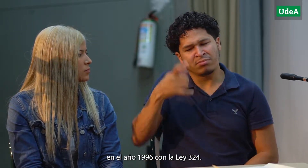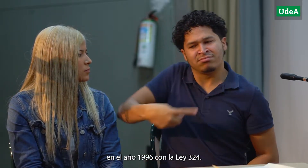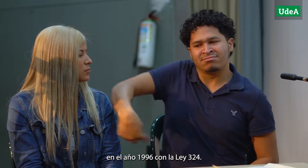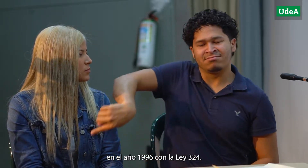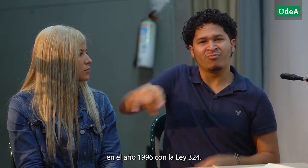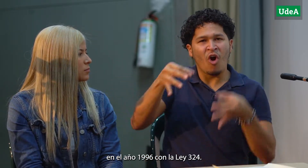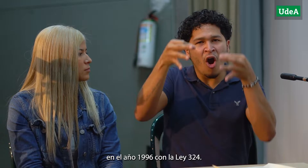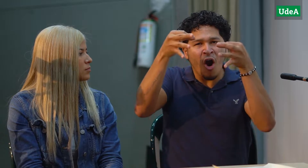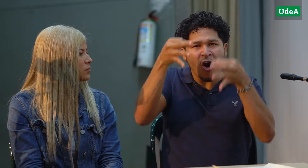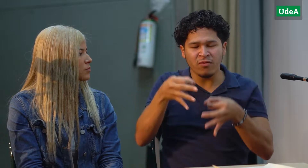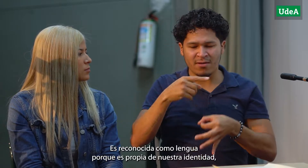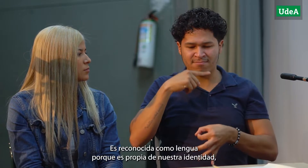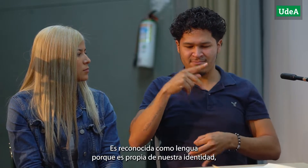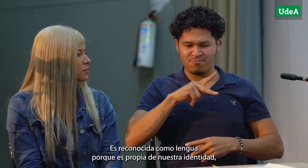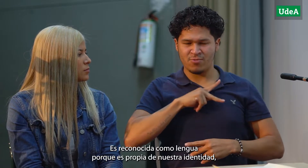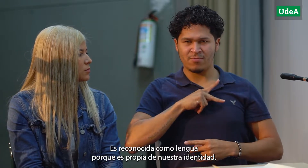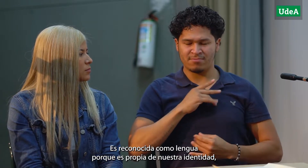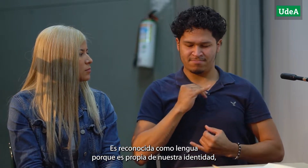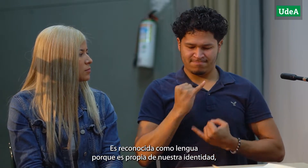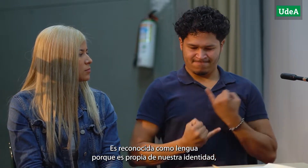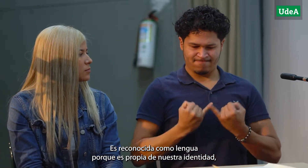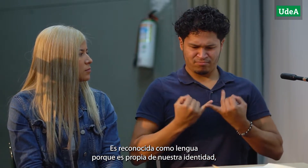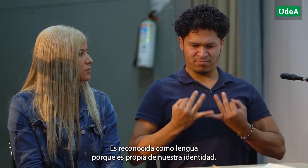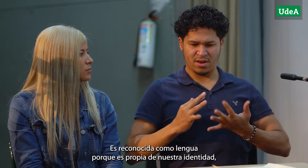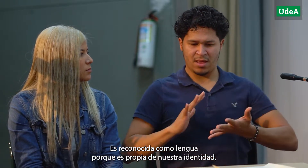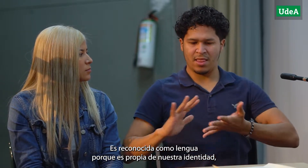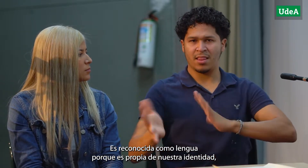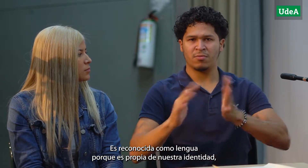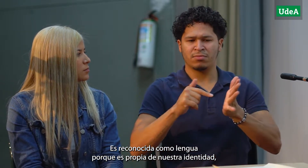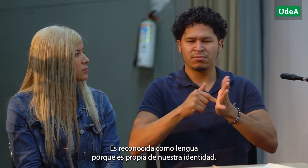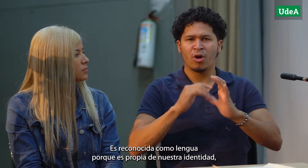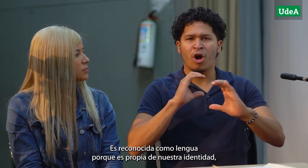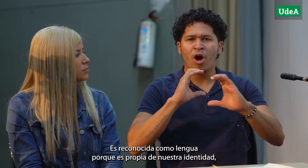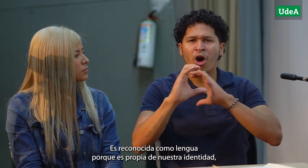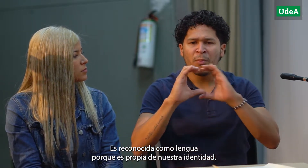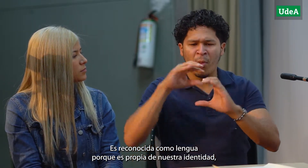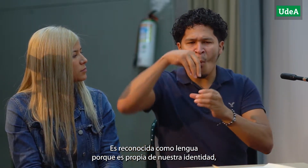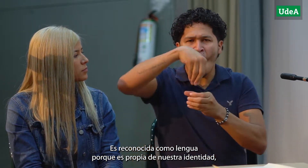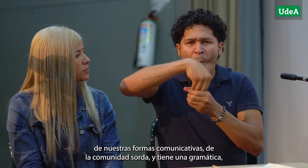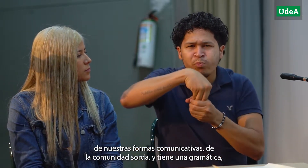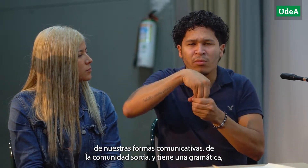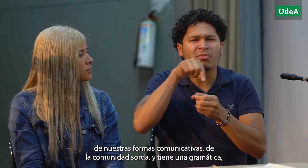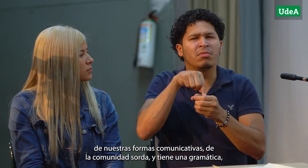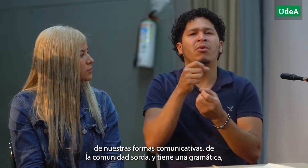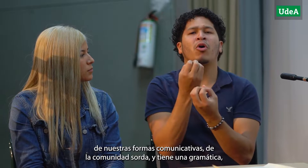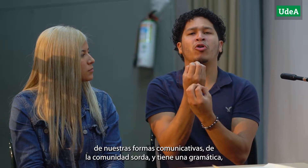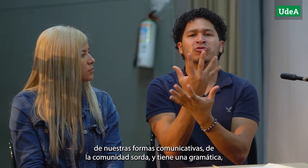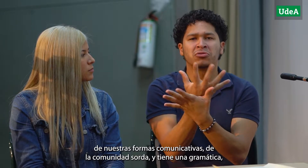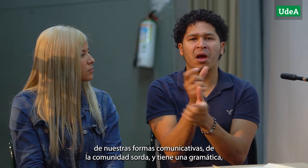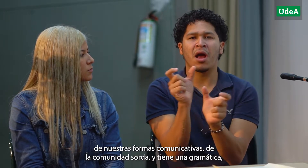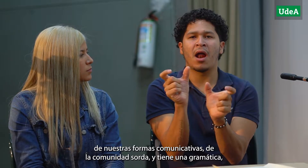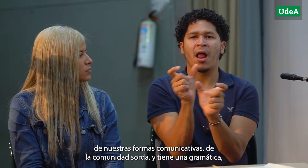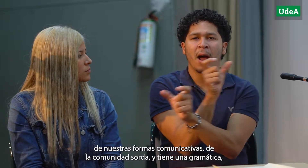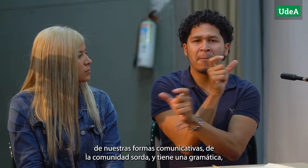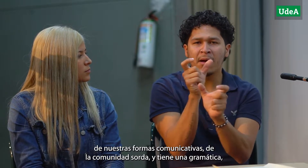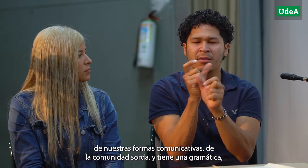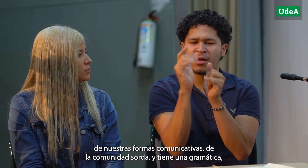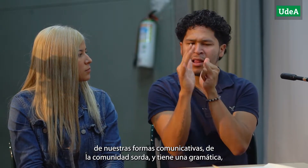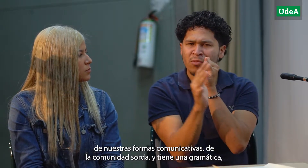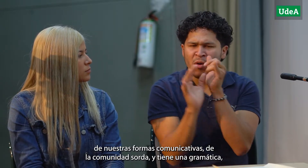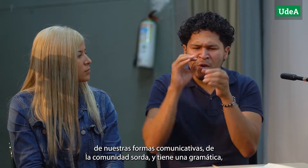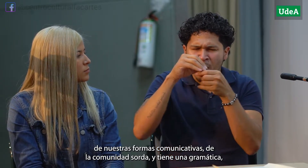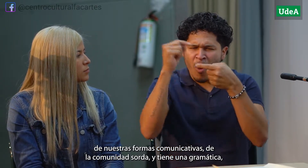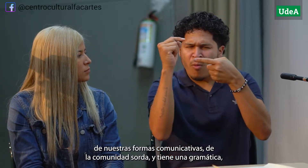Ley 324. Es reconocida como lengua porque es propia de nuestra identidad, de nuestras formas comunicativas de la